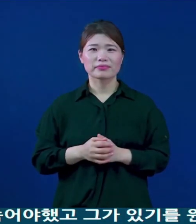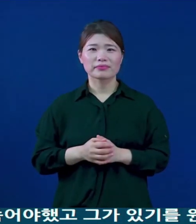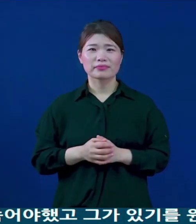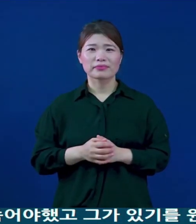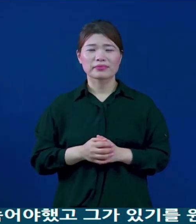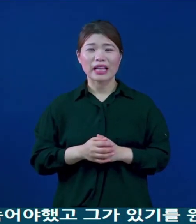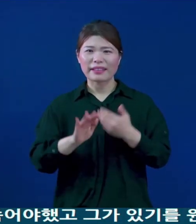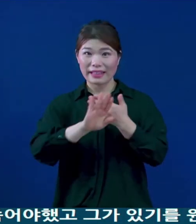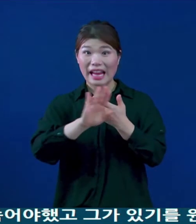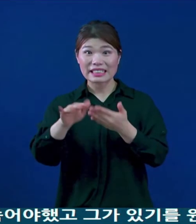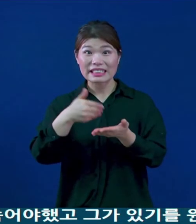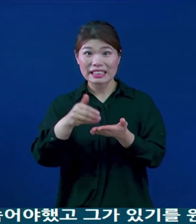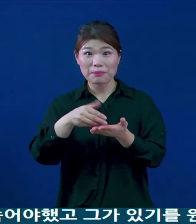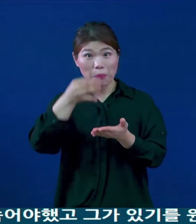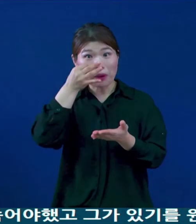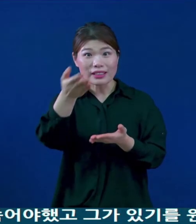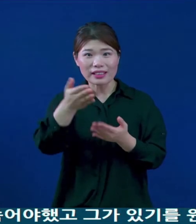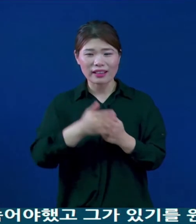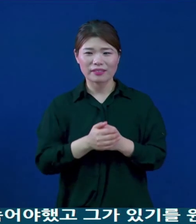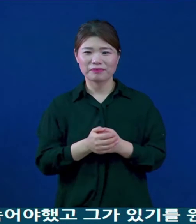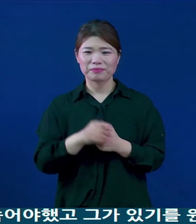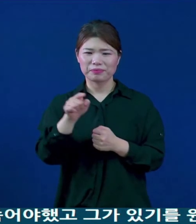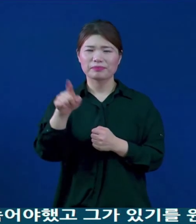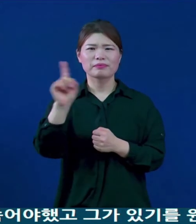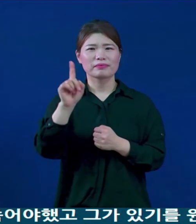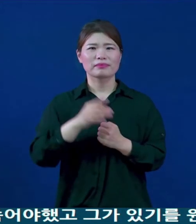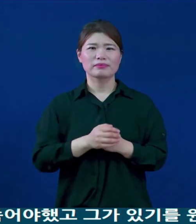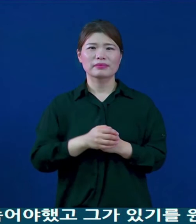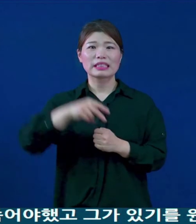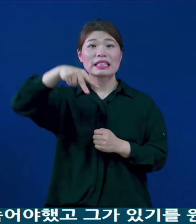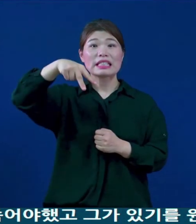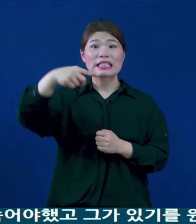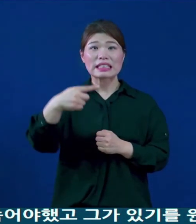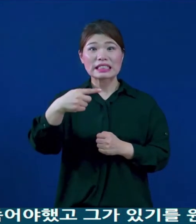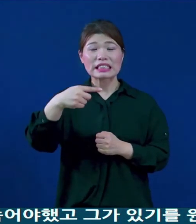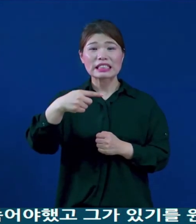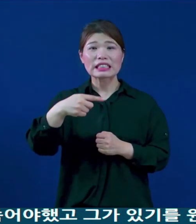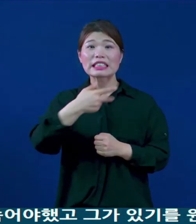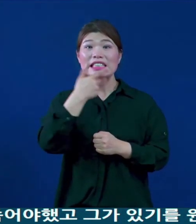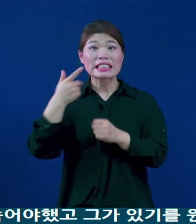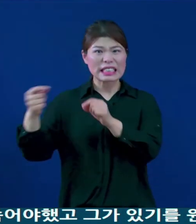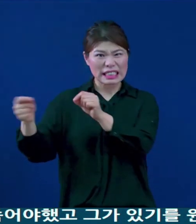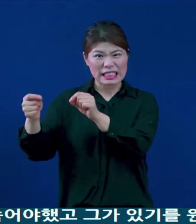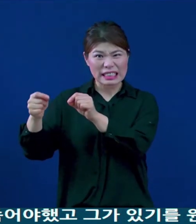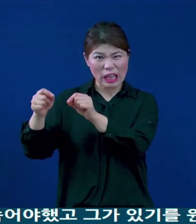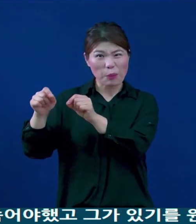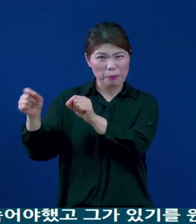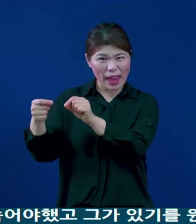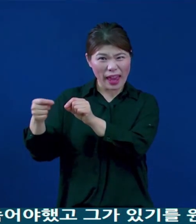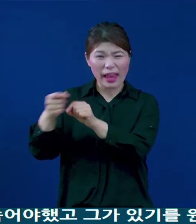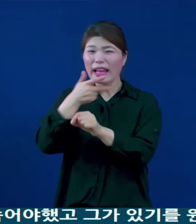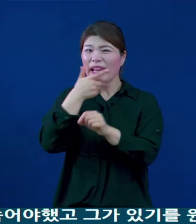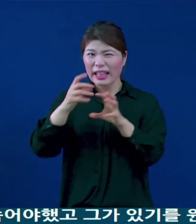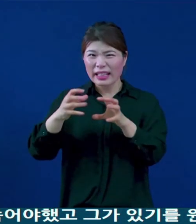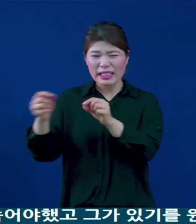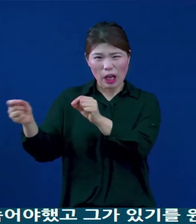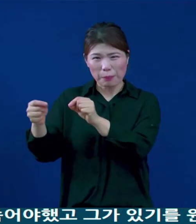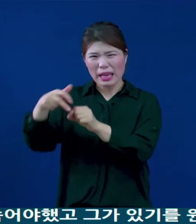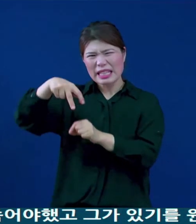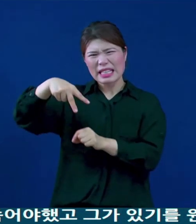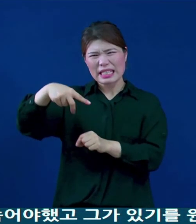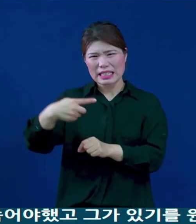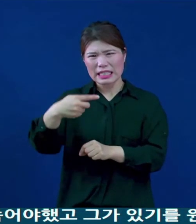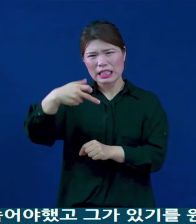다른 그림 하나 보여드릴게요. 이것은 스코틀랜드에서 이제 안드레가 순교했기 때문에 스코틀랜드 교회에 이렇게